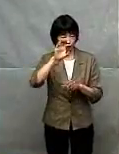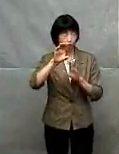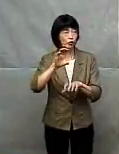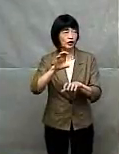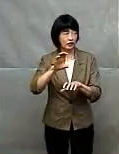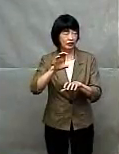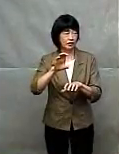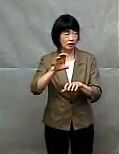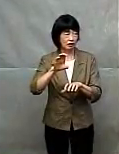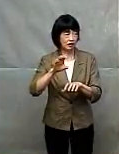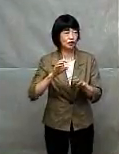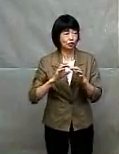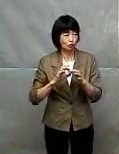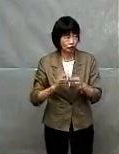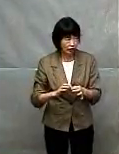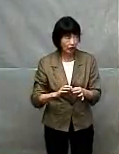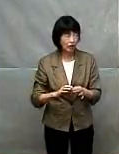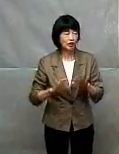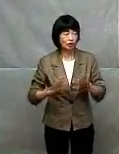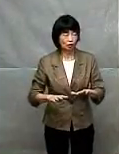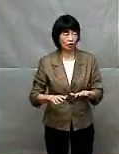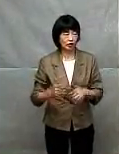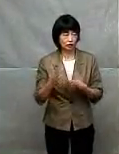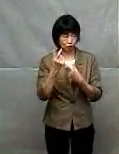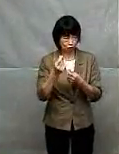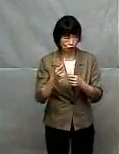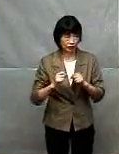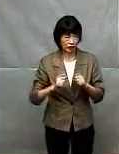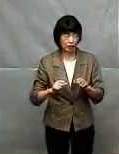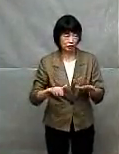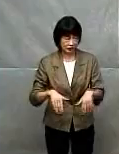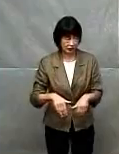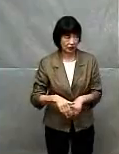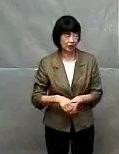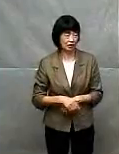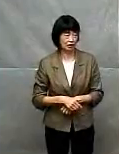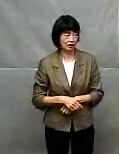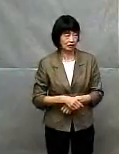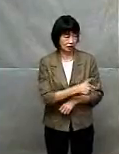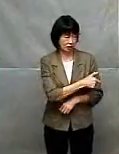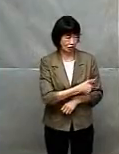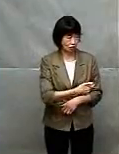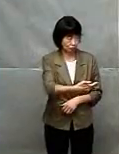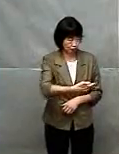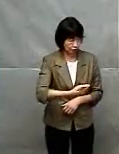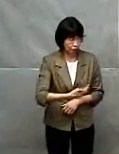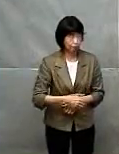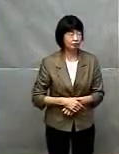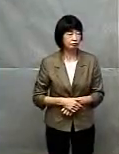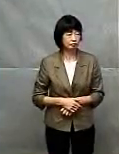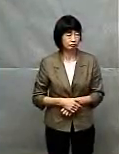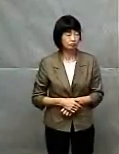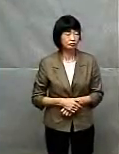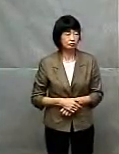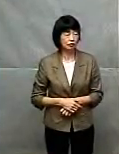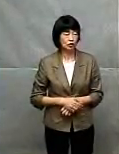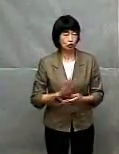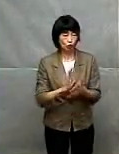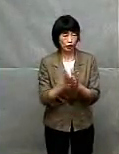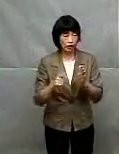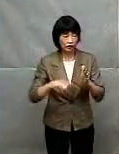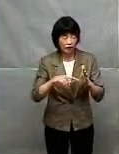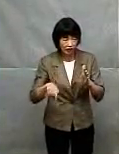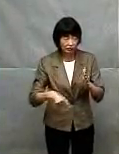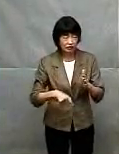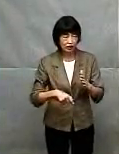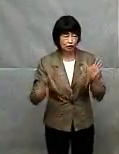で、ご理解いただければなというふうに思います。 よろしいでしょうか。 すみません、さらにお尋ねします。 はい、 だとすると県内に対する情報発